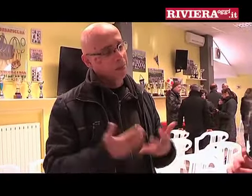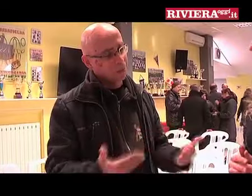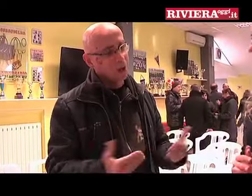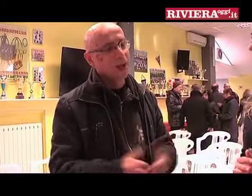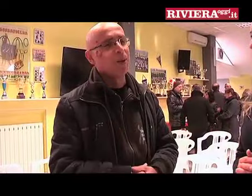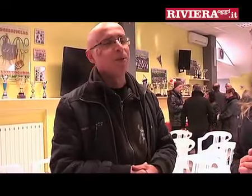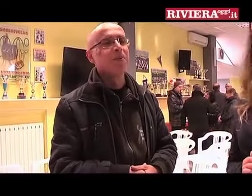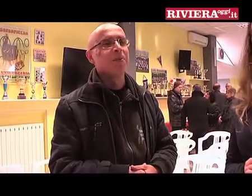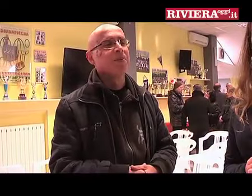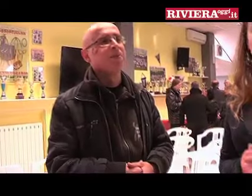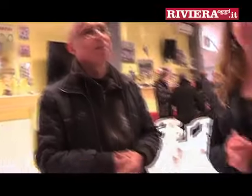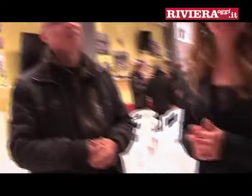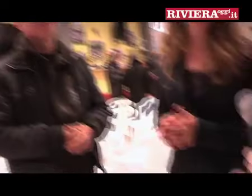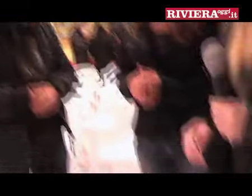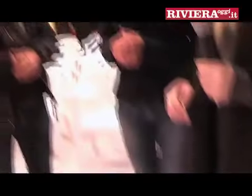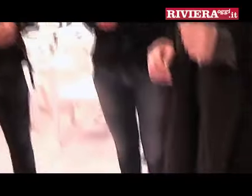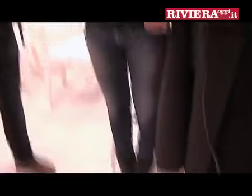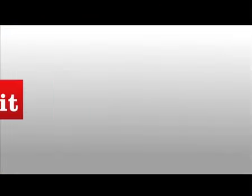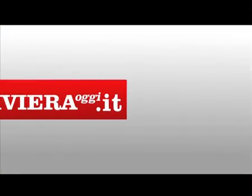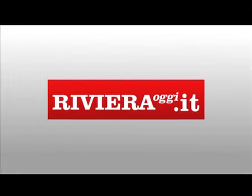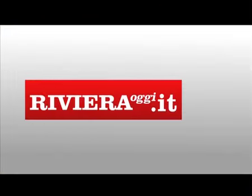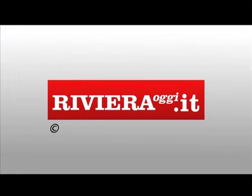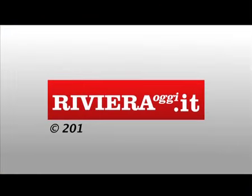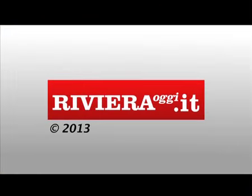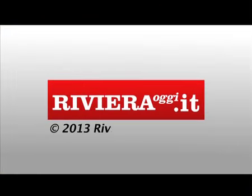'obiettivo di abbattere le barriere di comunicazione.